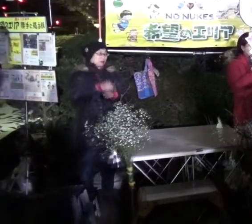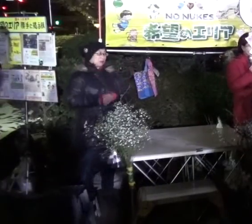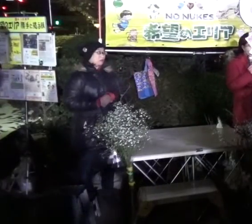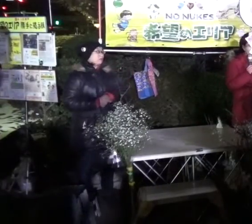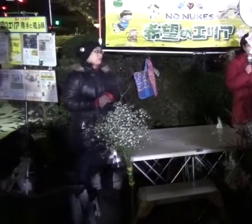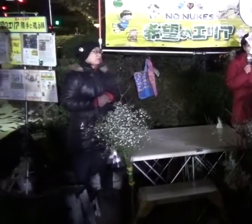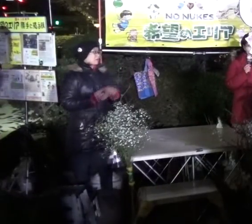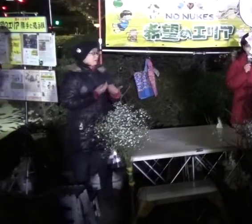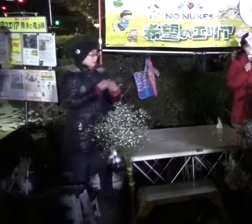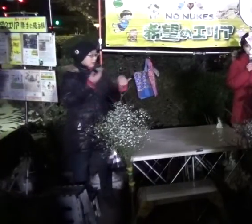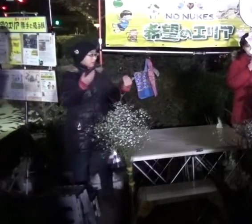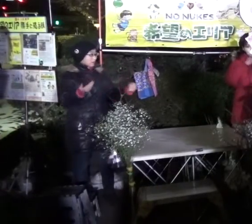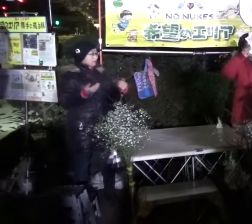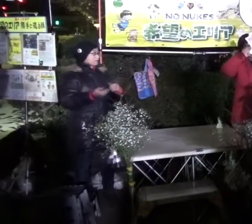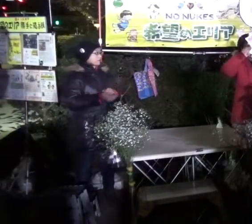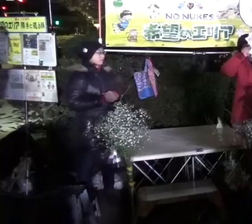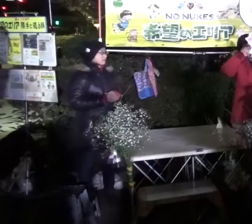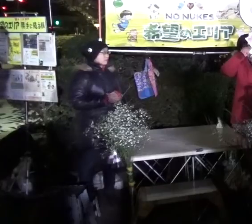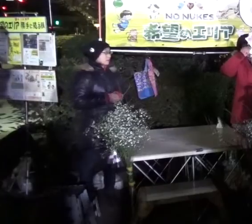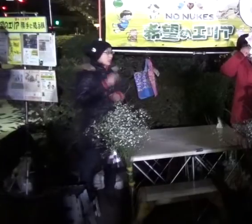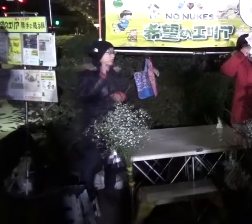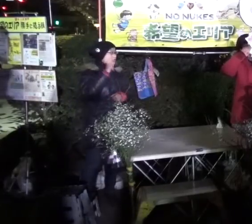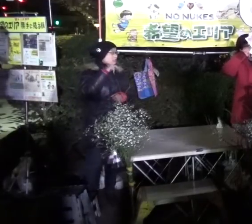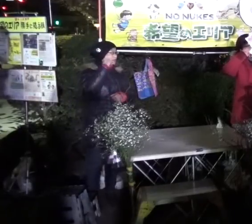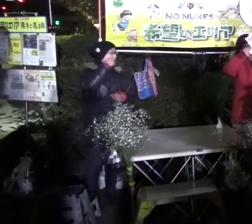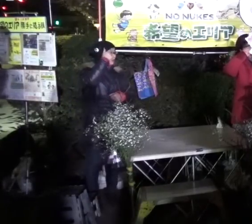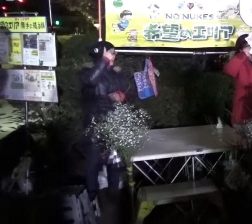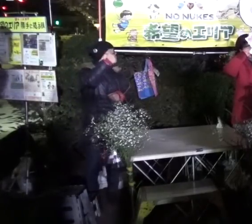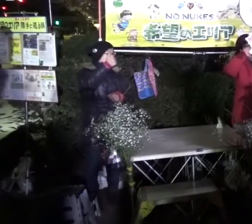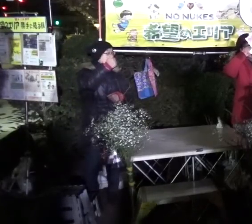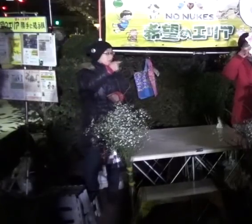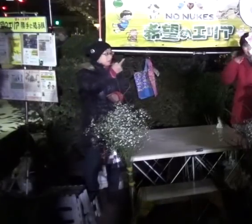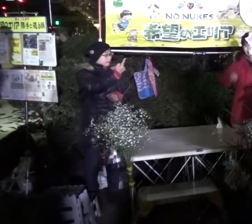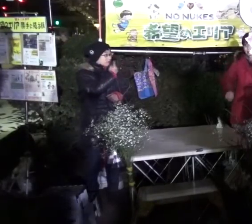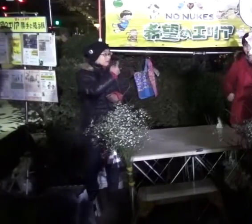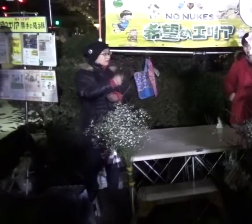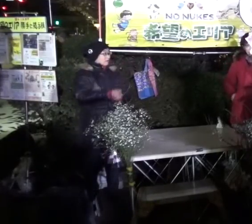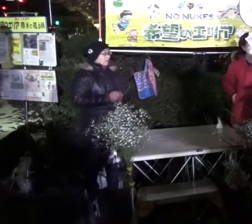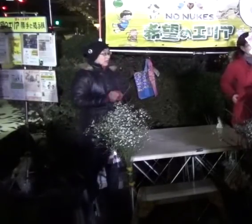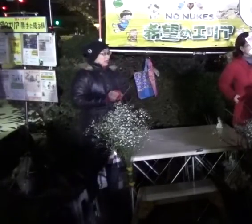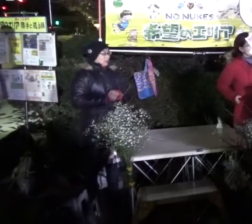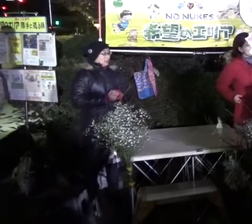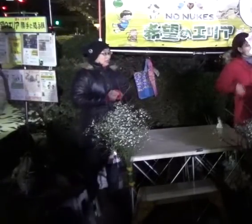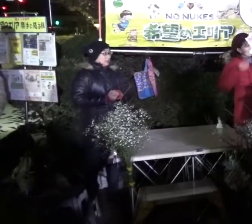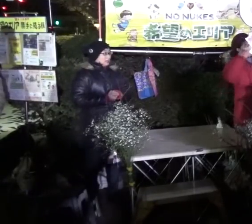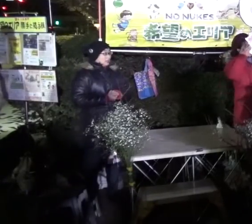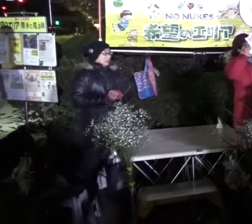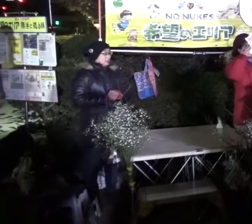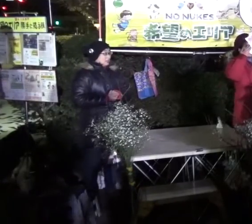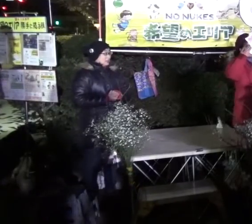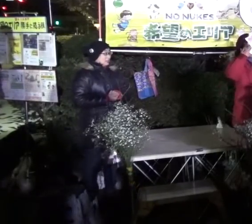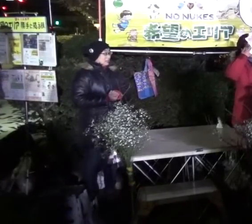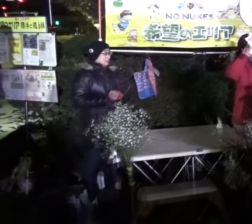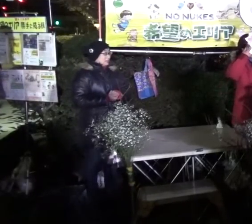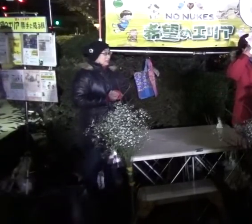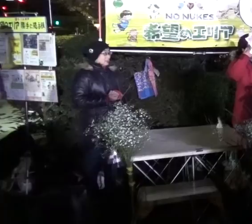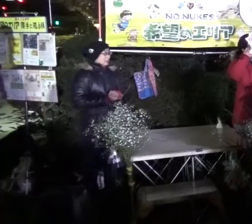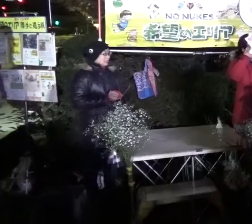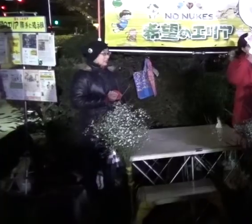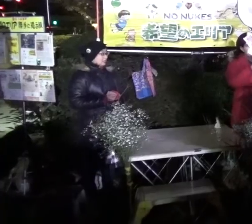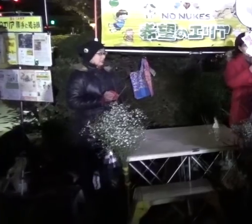久しぶりにね、はい、横須賀のお父さんが 今日は、はい、横須賀のねお父さん来てくれました